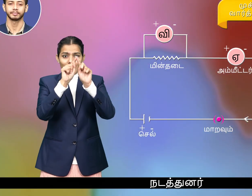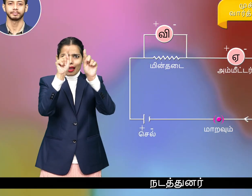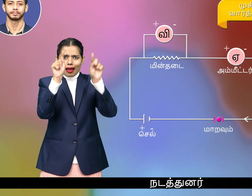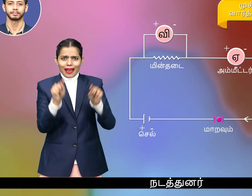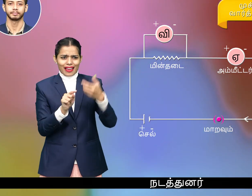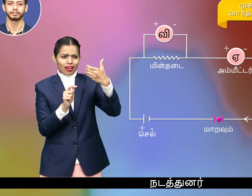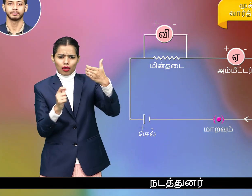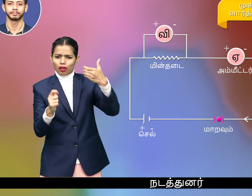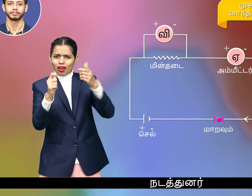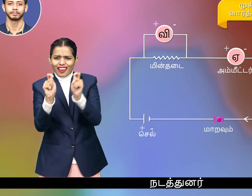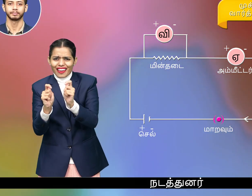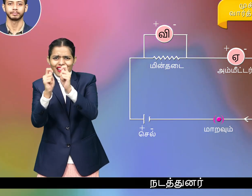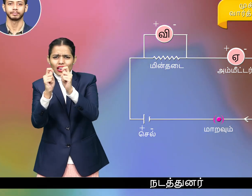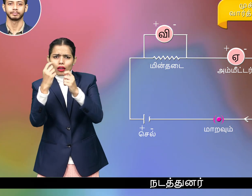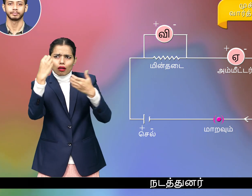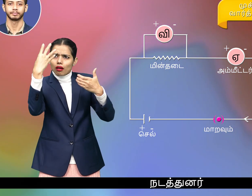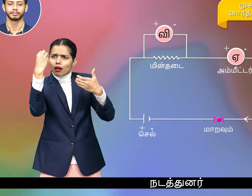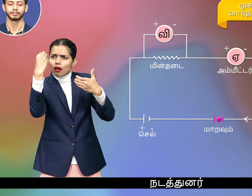மின்கடத்தி,